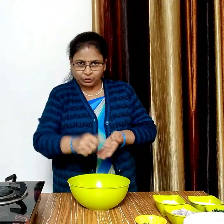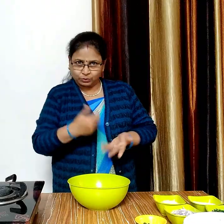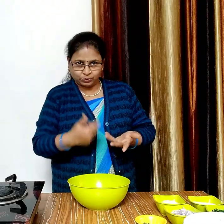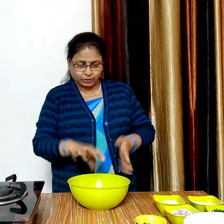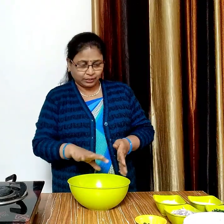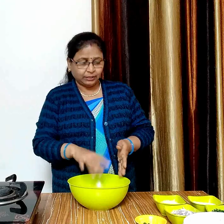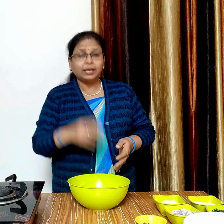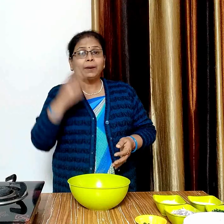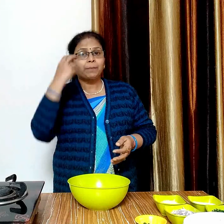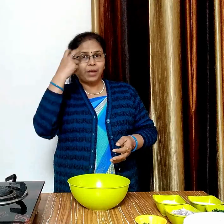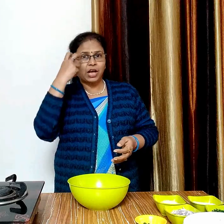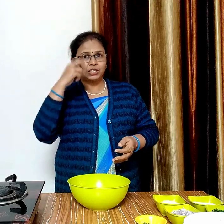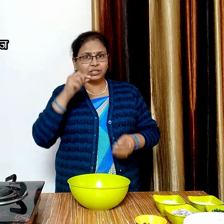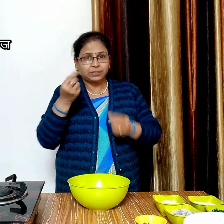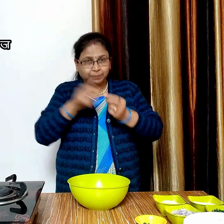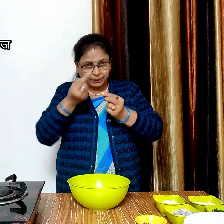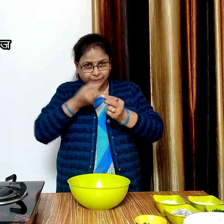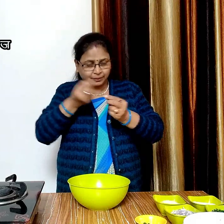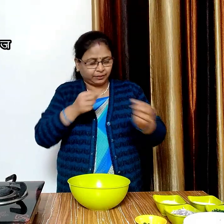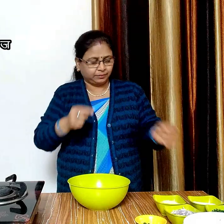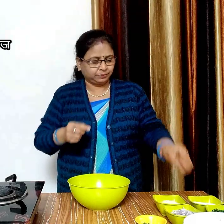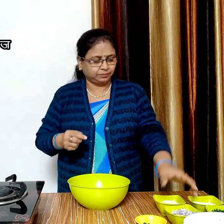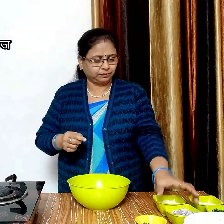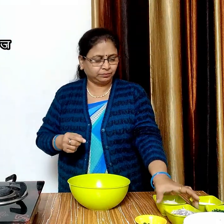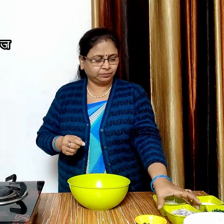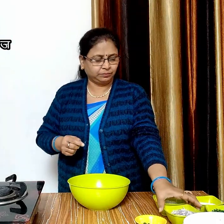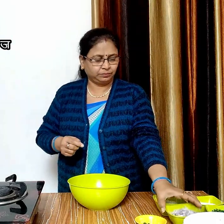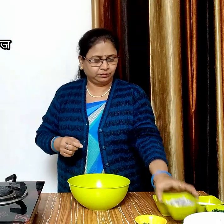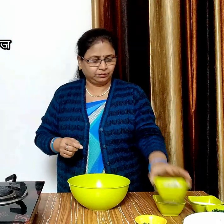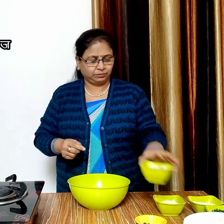आलू ग्रेट हो चुके हैं अब इसमें एक बारी कटा हुआ प्याच